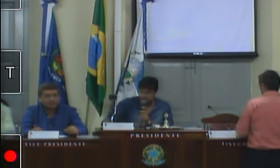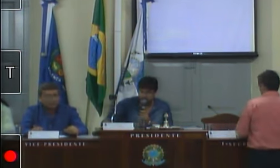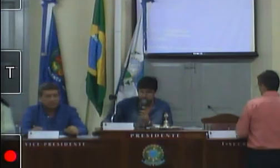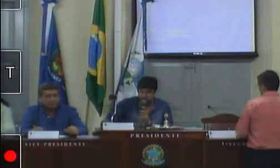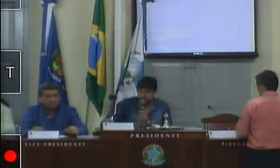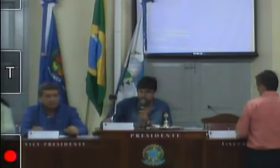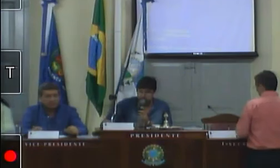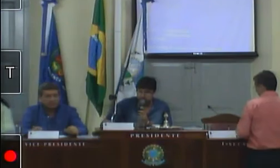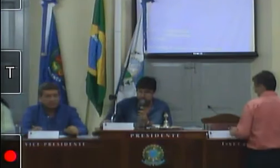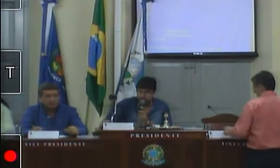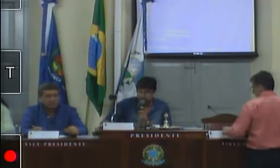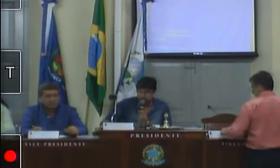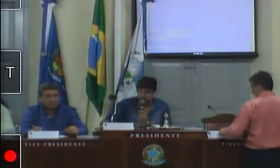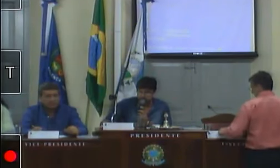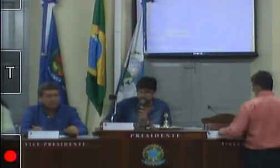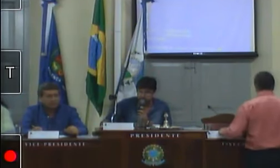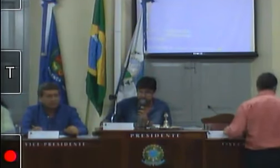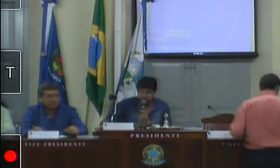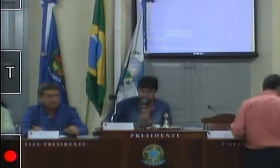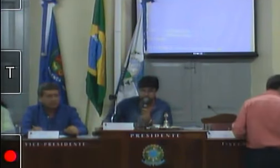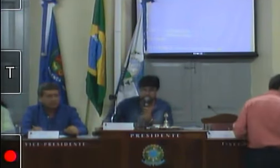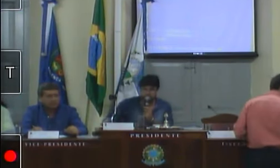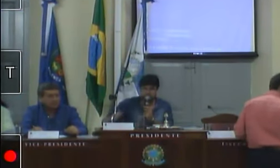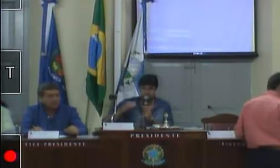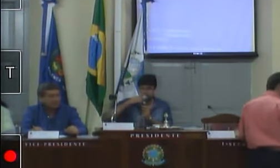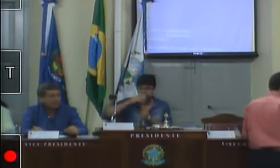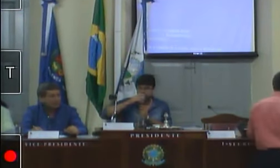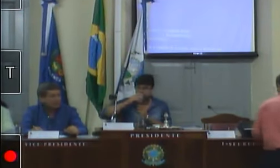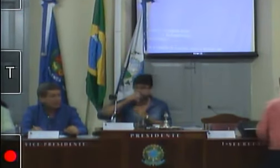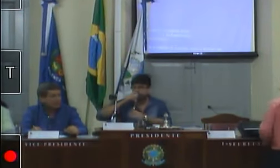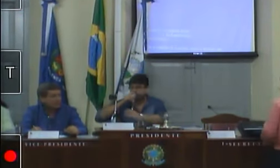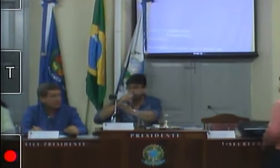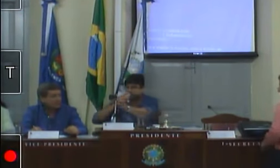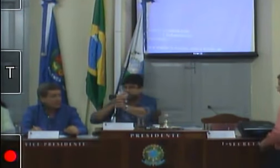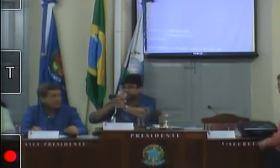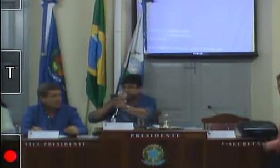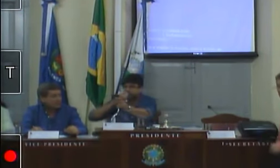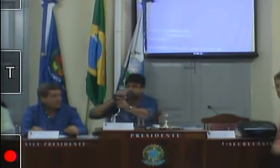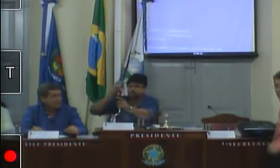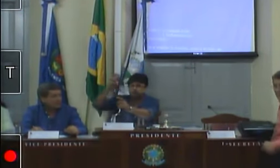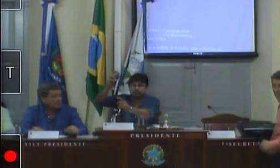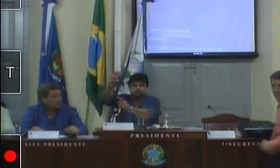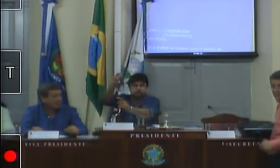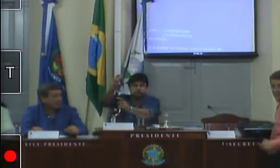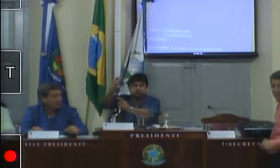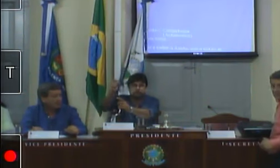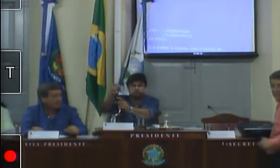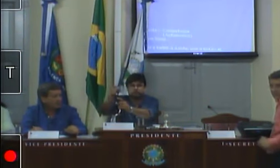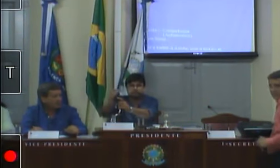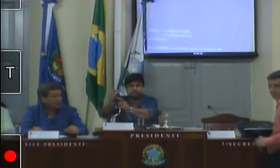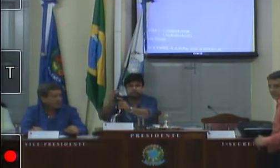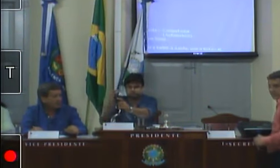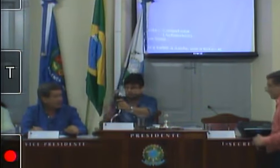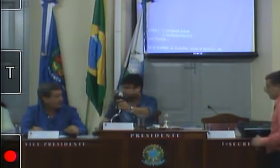aos responsáveis aí pela Secretaria de Saúde do nosso município aí para fazer o seu pronunciamento.